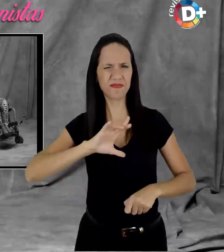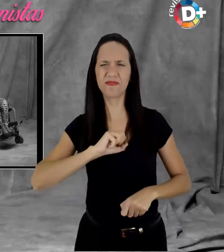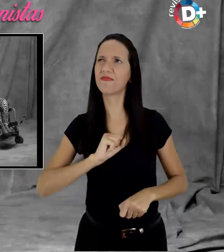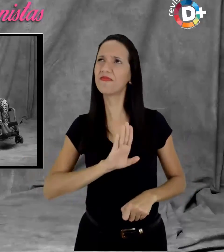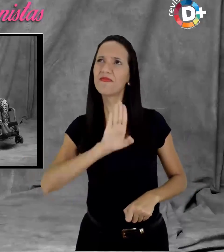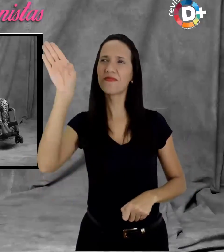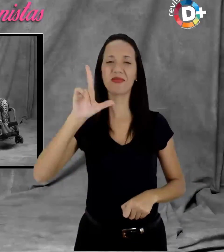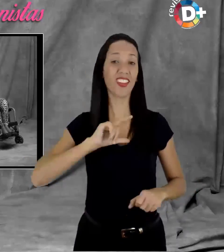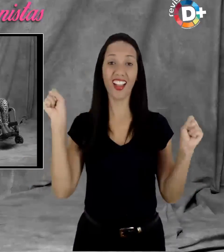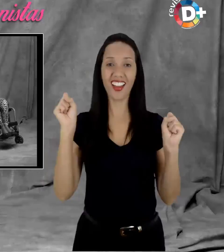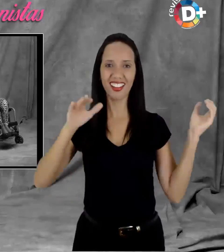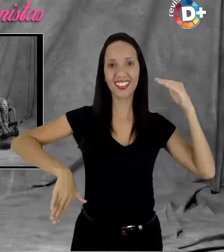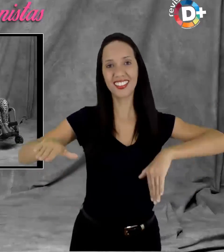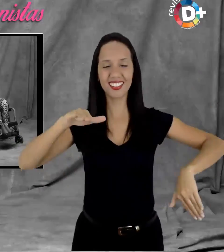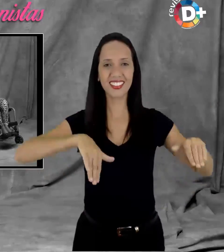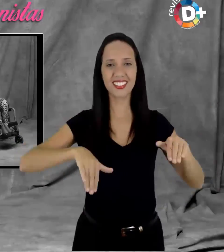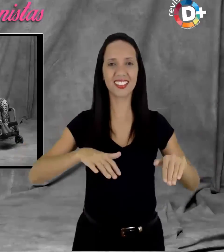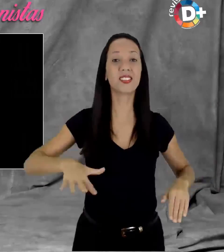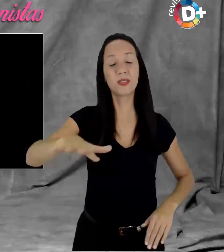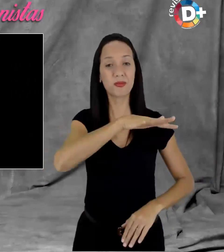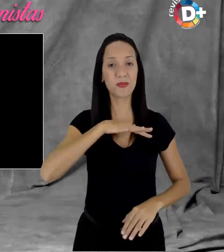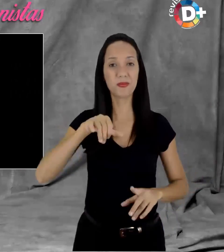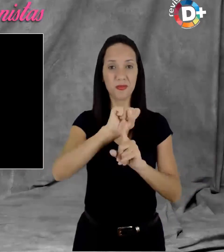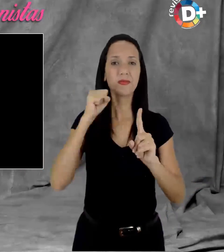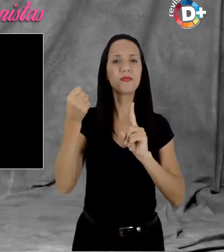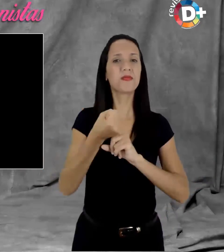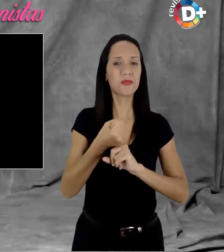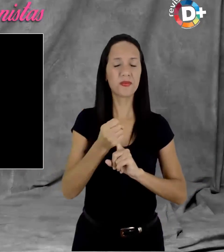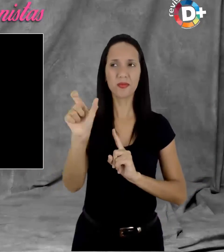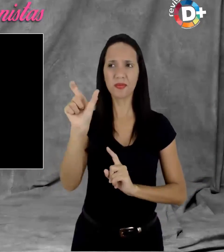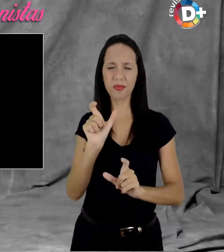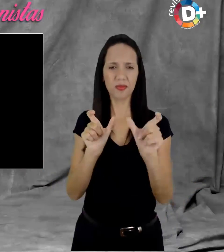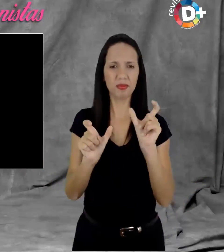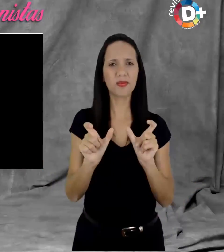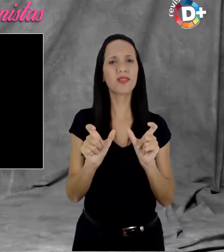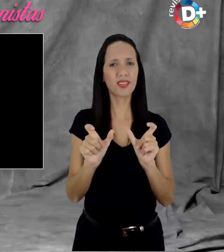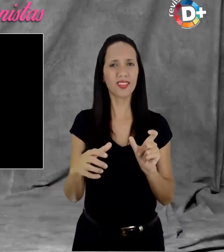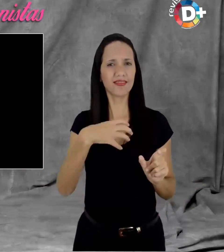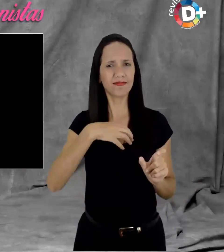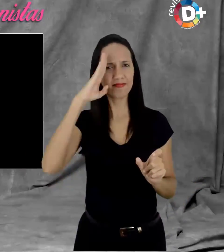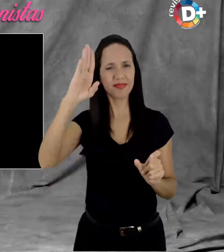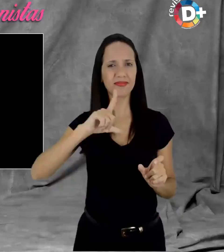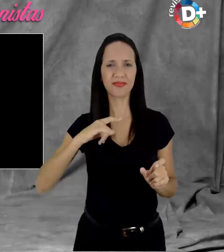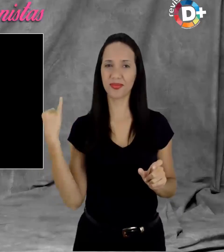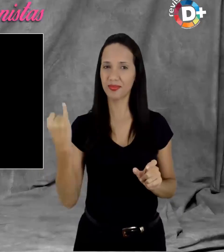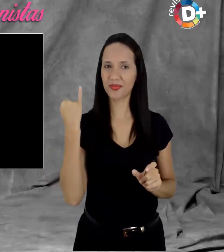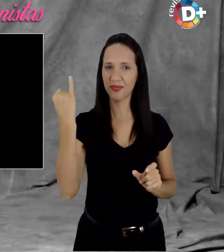fosse para seguir atuado social, ou em outras palavras, sujeitar-se ao débil e desvalioso papel